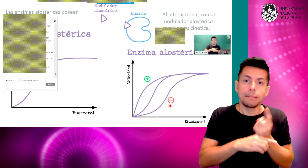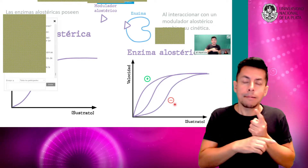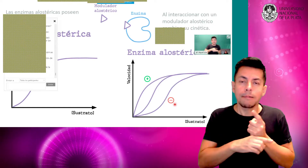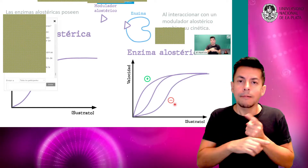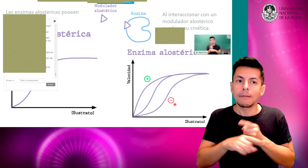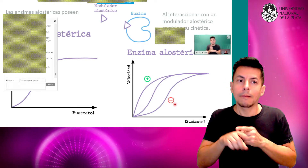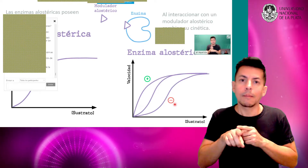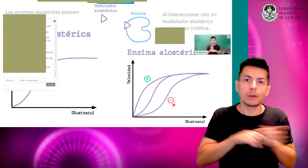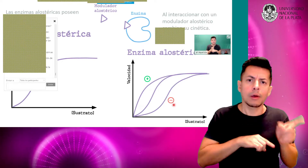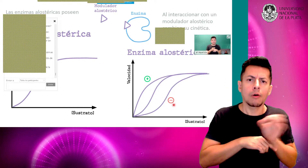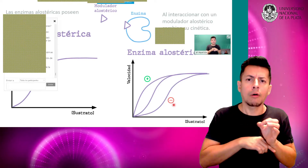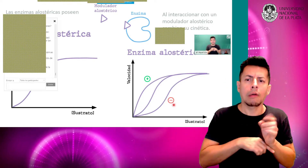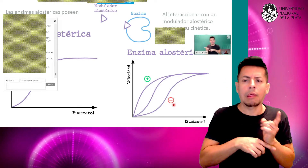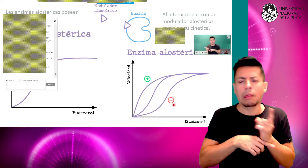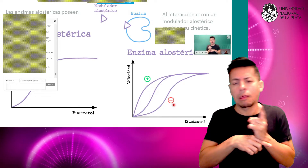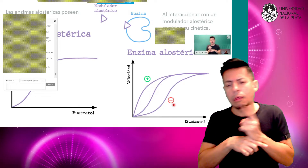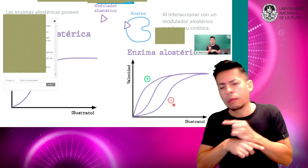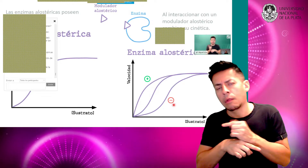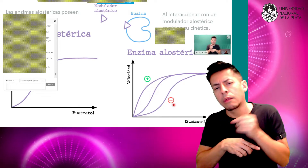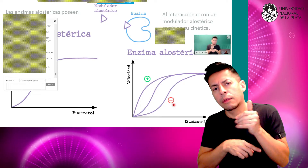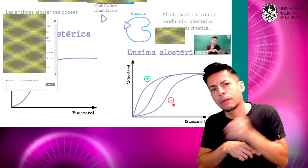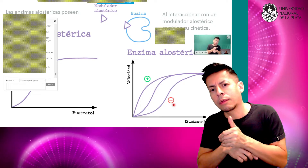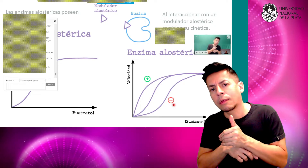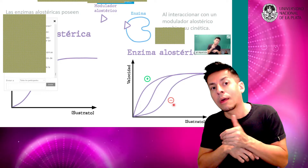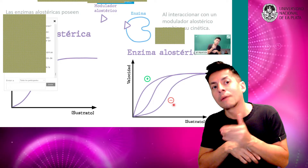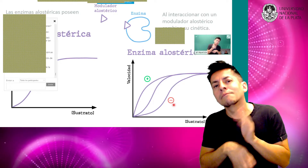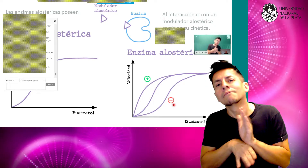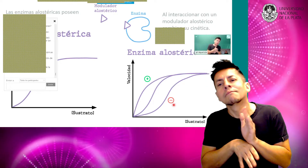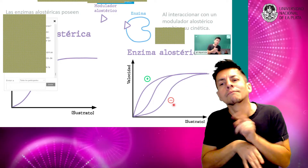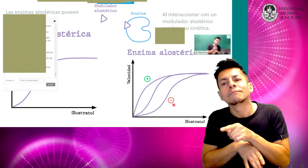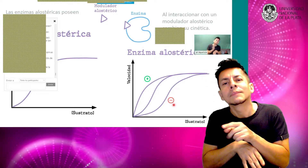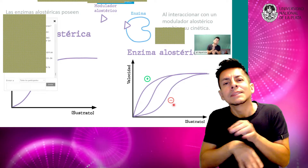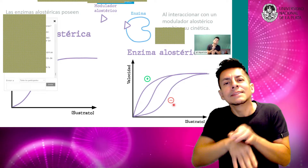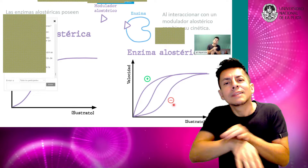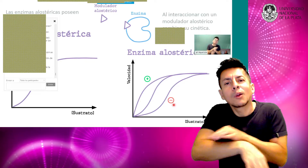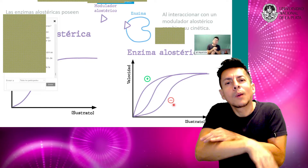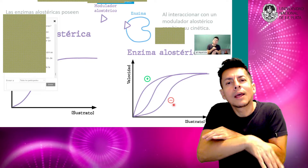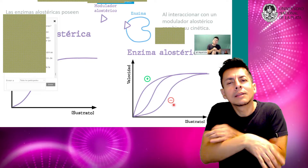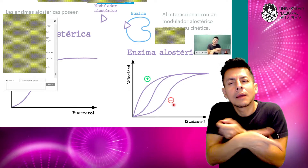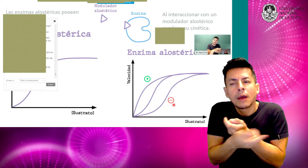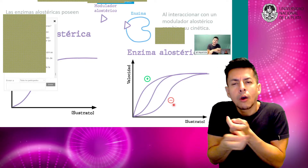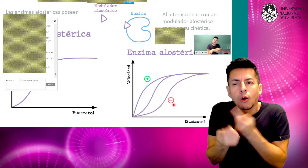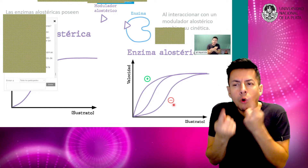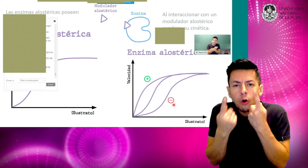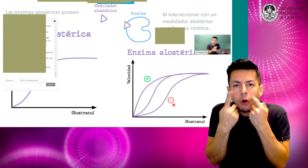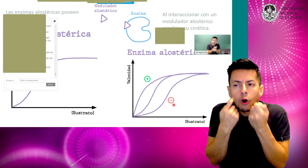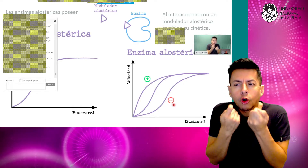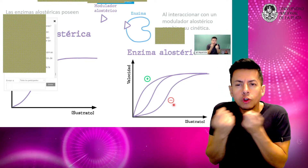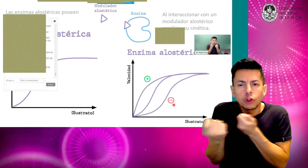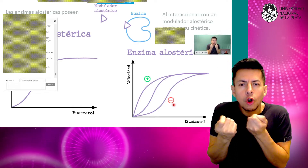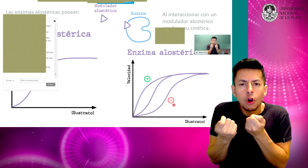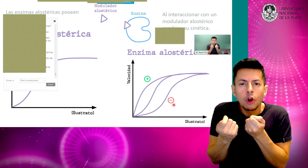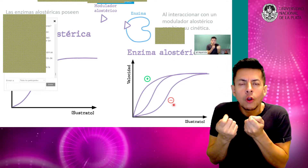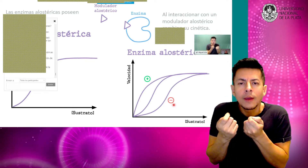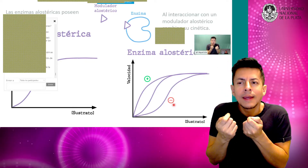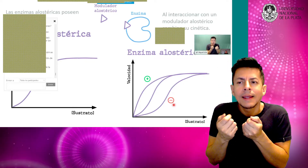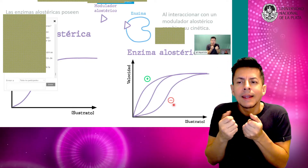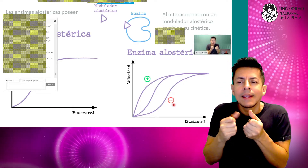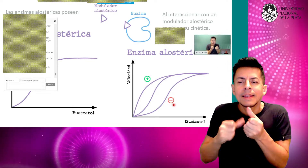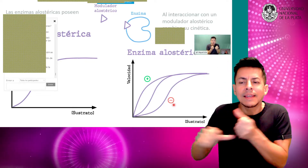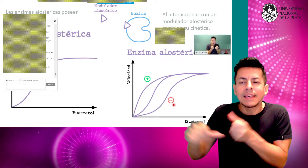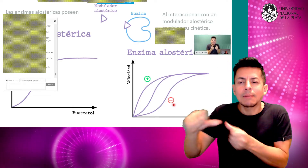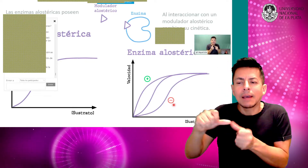de velocidad van a ser formas que tiene la célula de regular la velocidad de las reacciones químicas en nuestro cuerpo. ¿Se